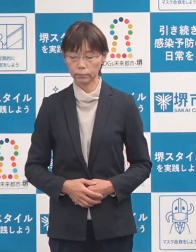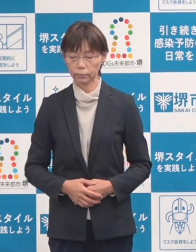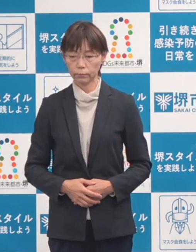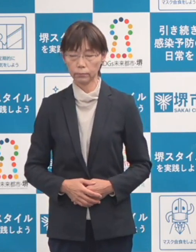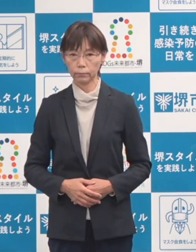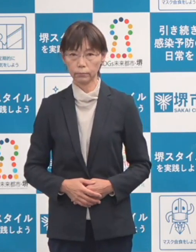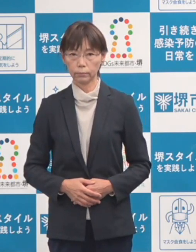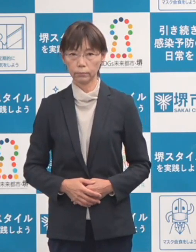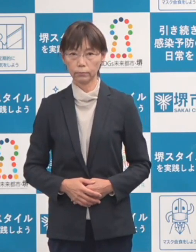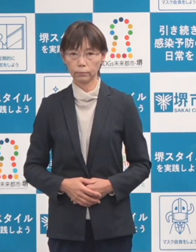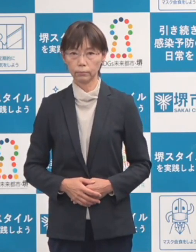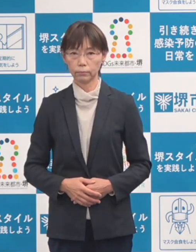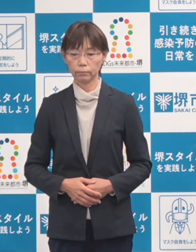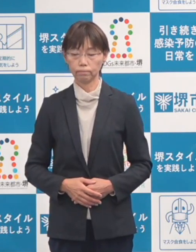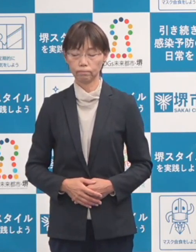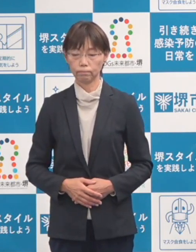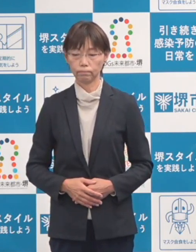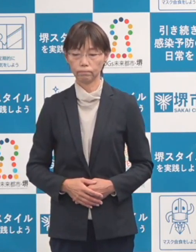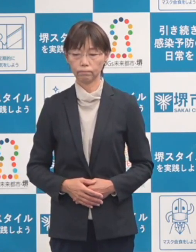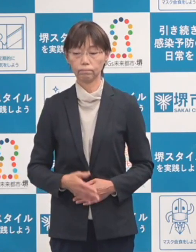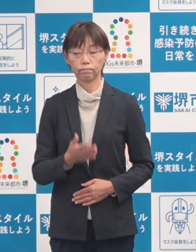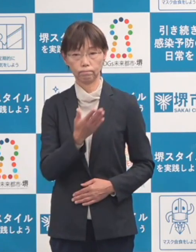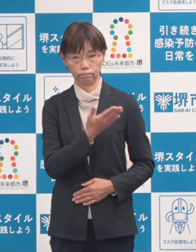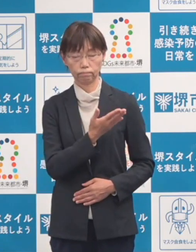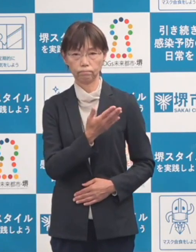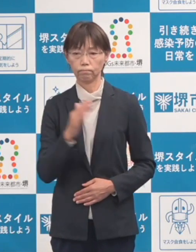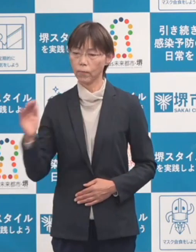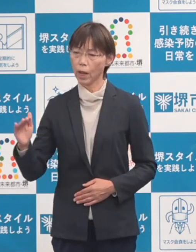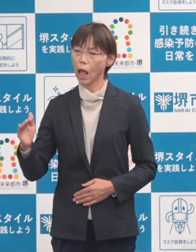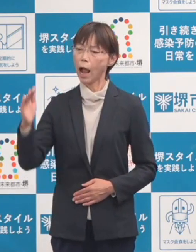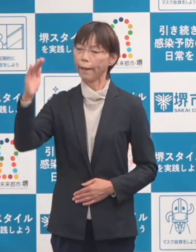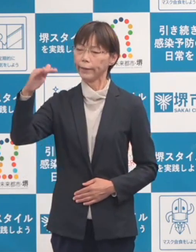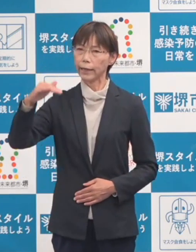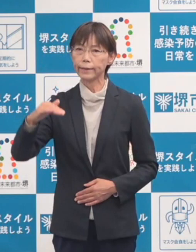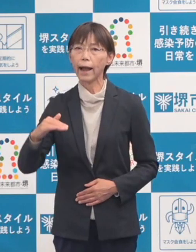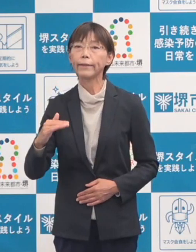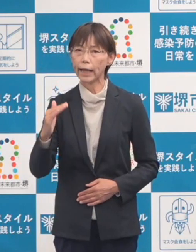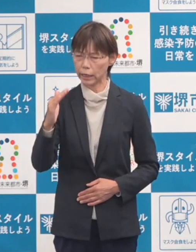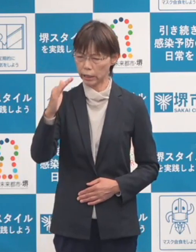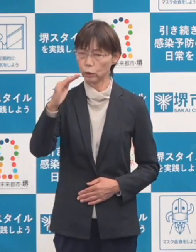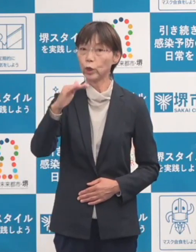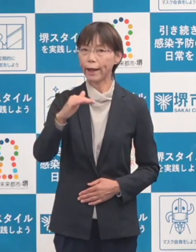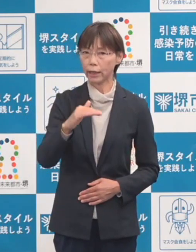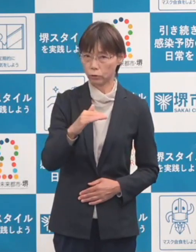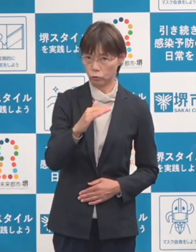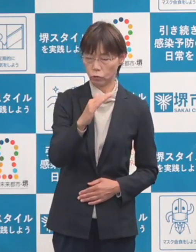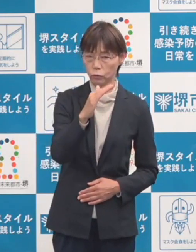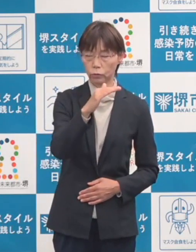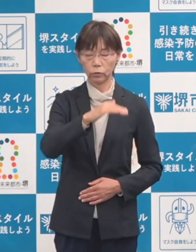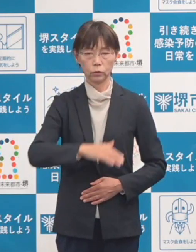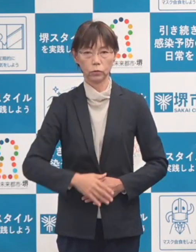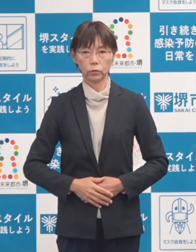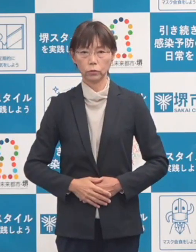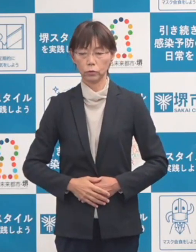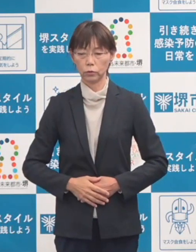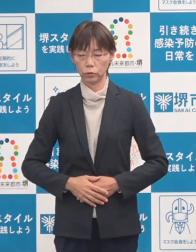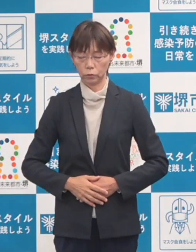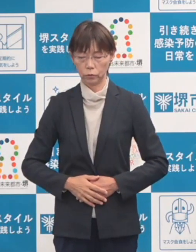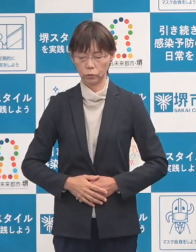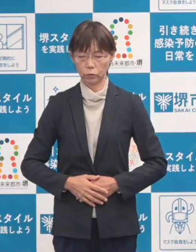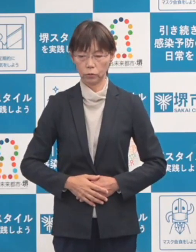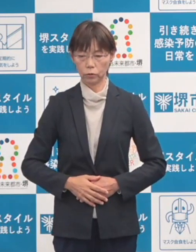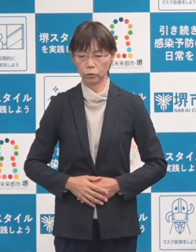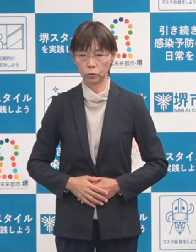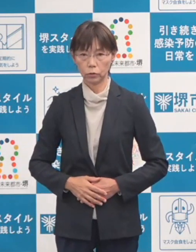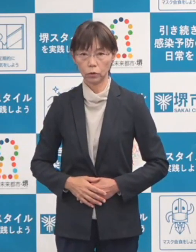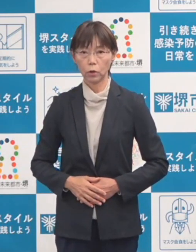今このように上がったり下がったりを繰り返している状況ではありますが、行事やイベント3